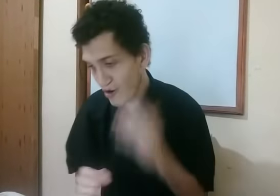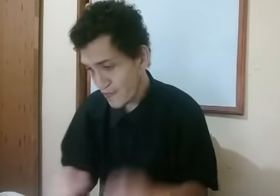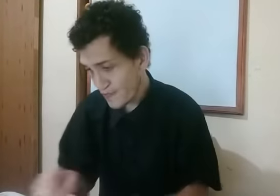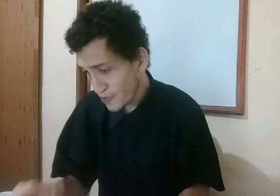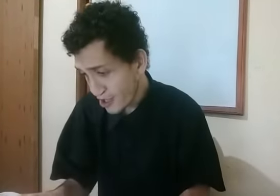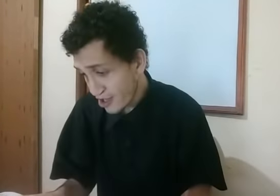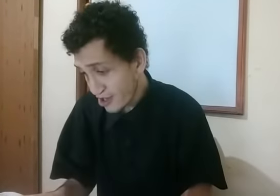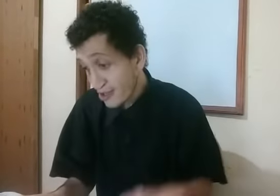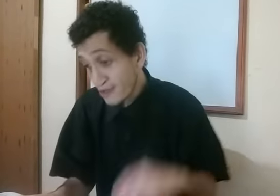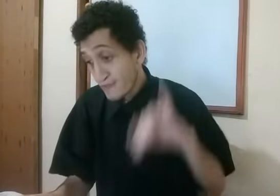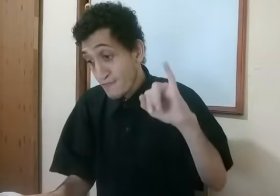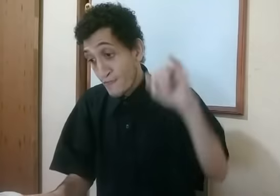Entendeu?